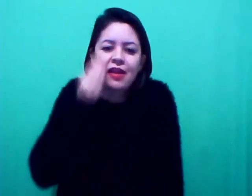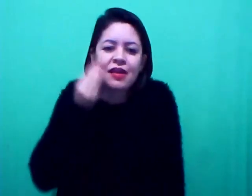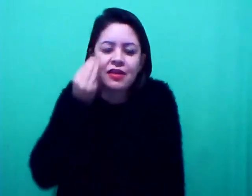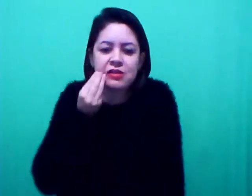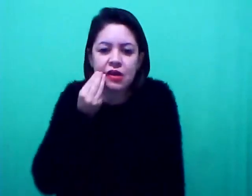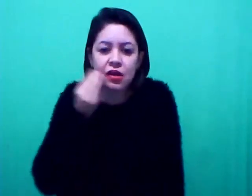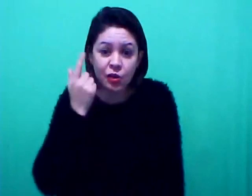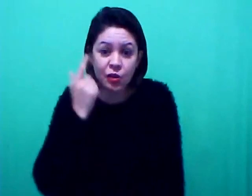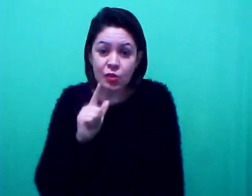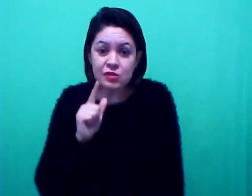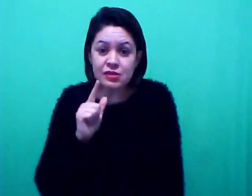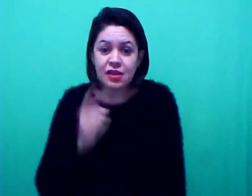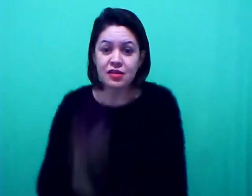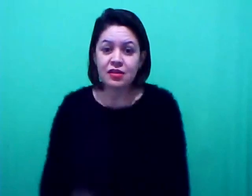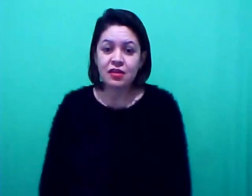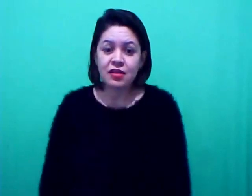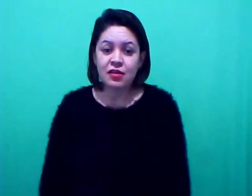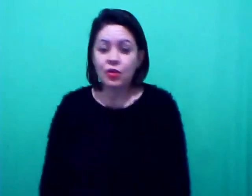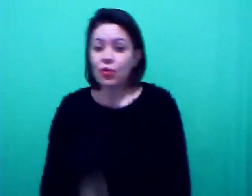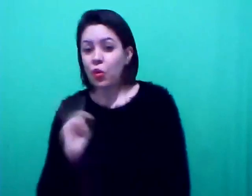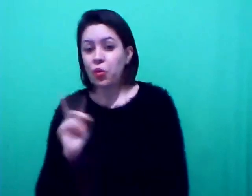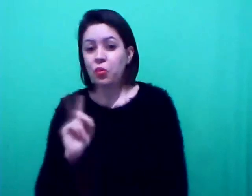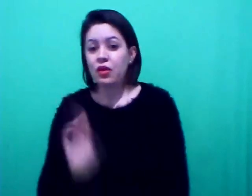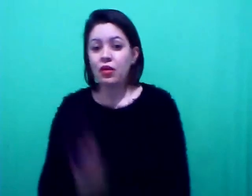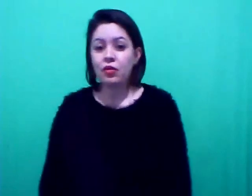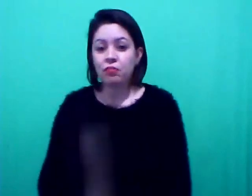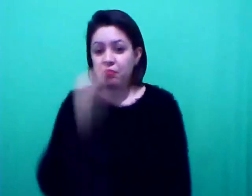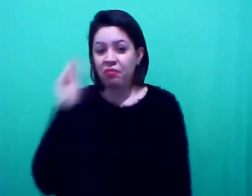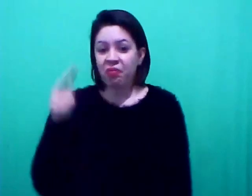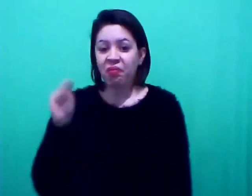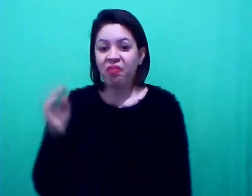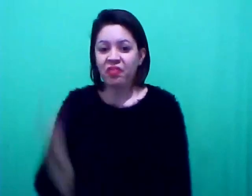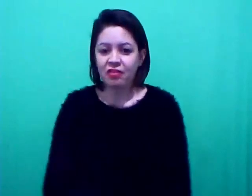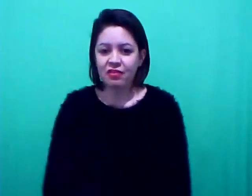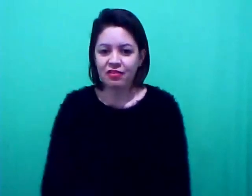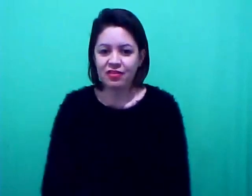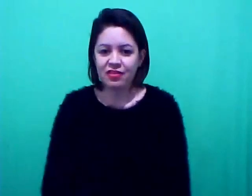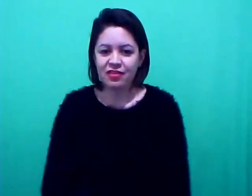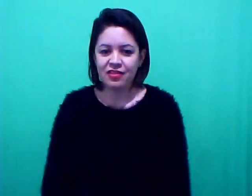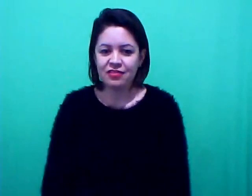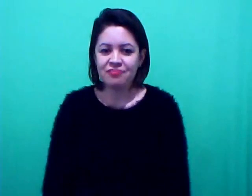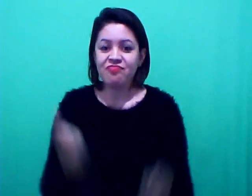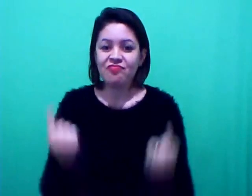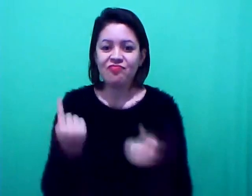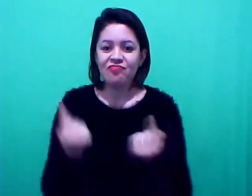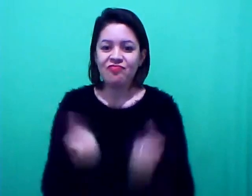Como é que foi essa experiência? Vocês conseguiram ou não conseguiram? Ou ignoraram os meus